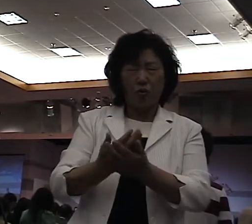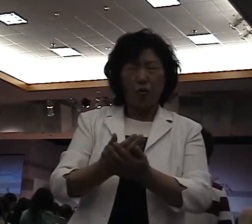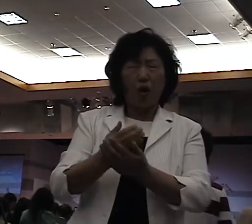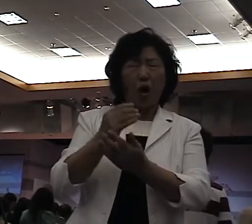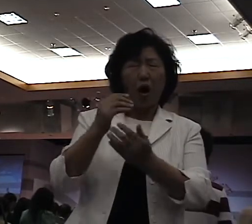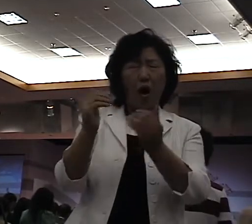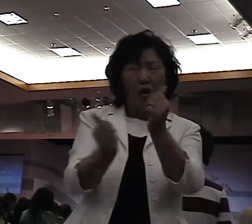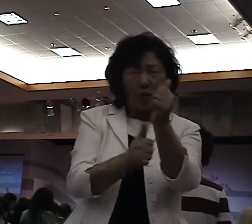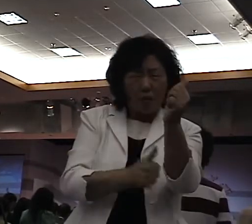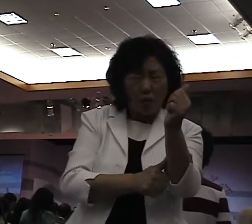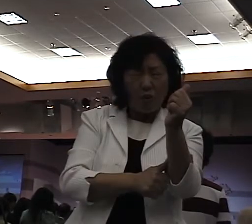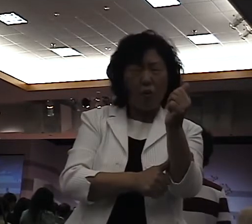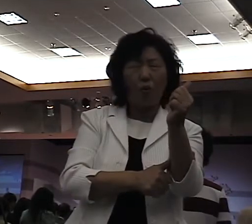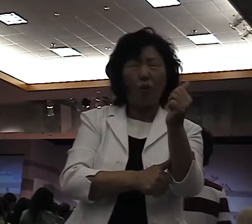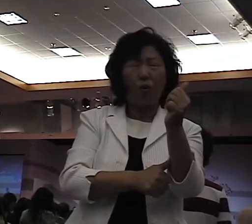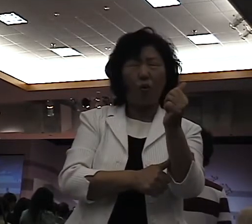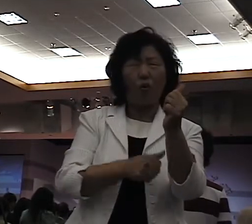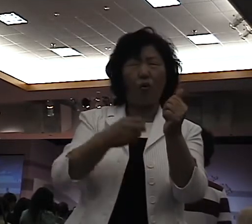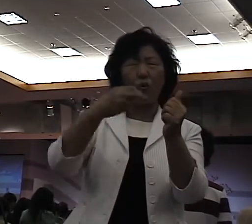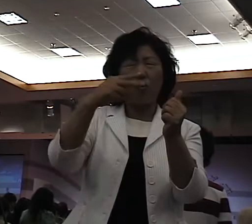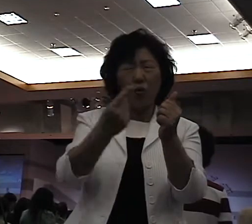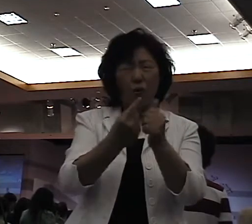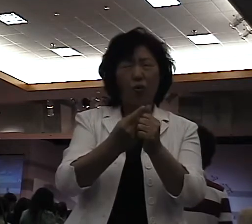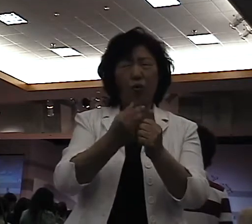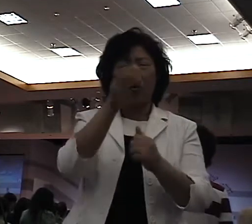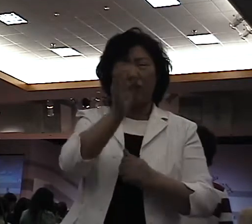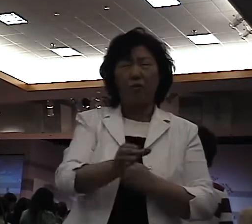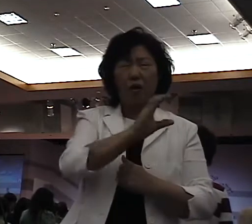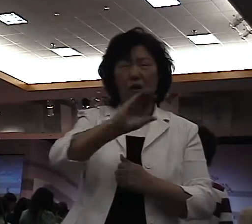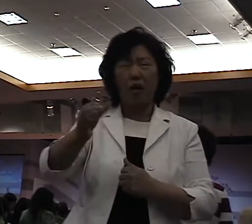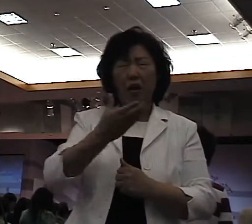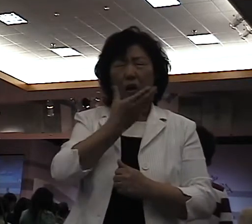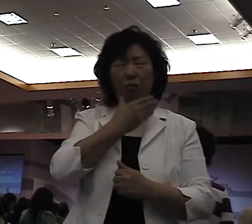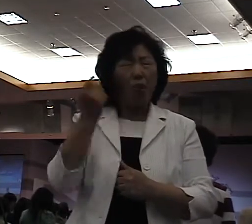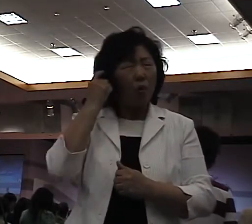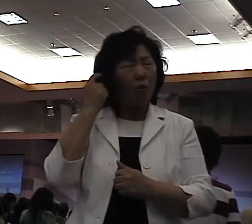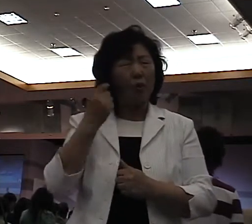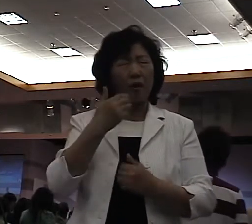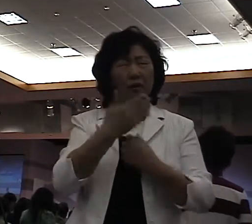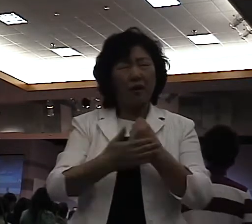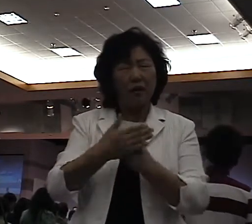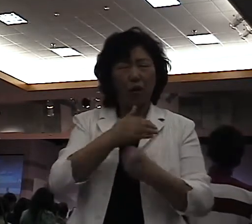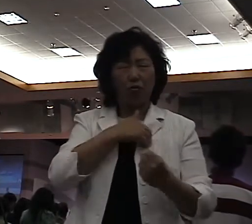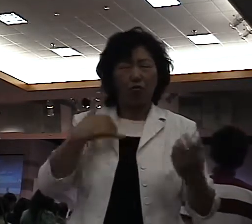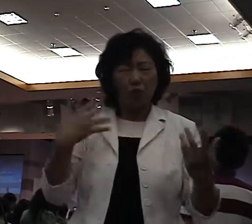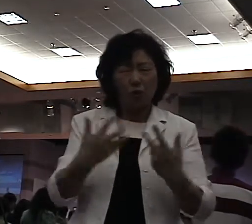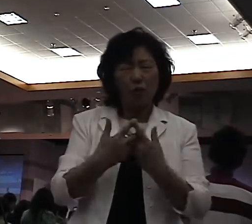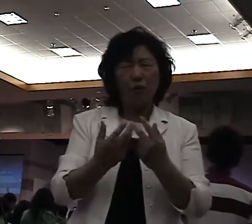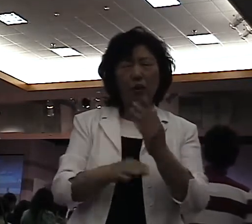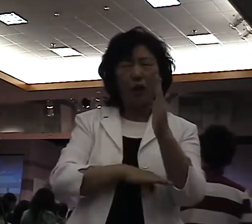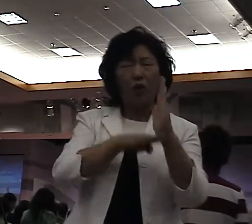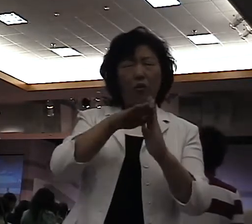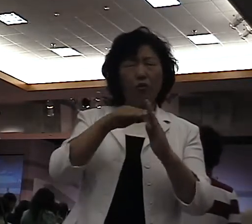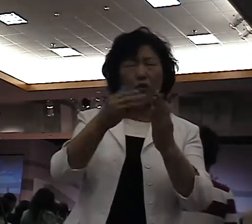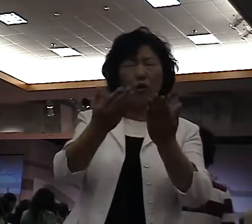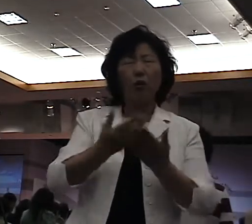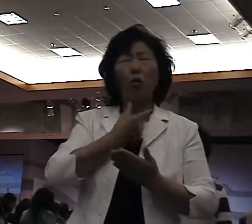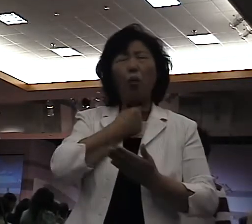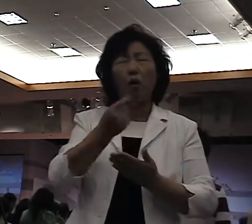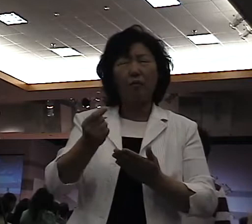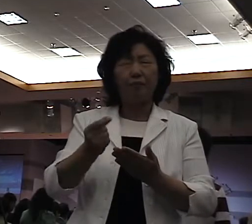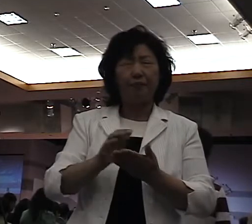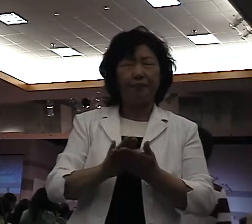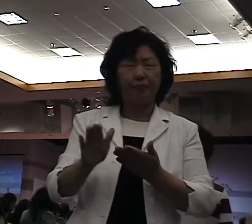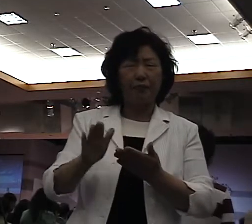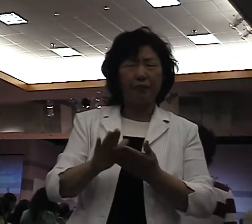교육자들에게도 중직자들에게도 십자가의 복음의 은혜와 능력을 풍성히 채워주시기를 원합니다. 기도와 정성을 다해